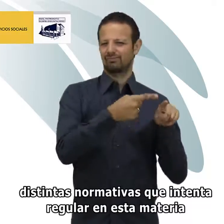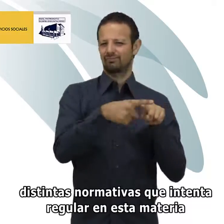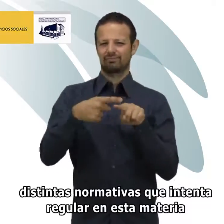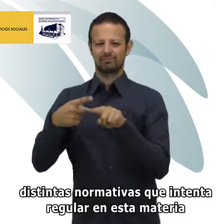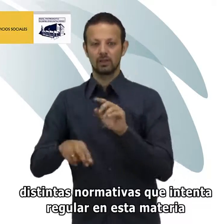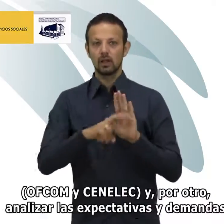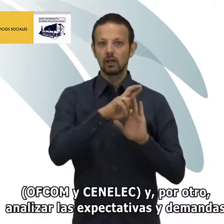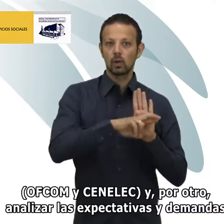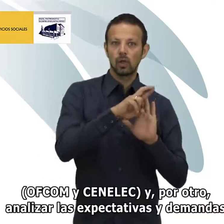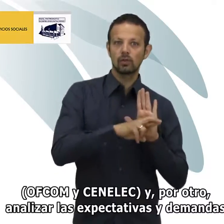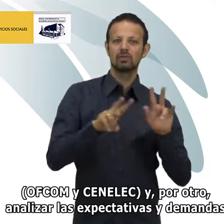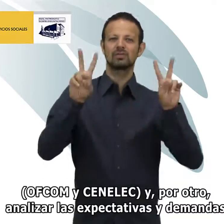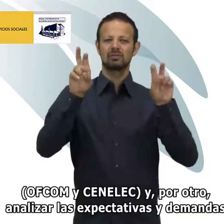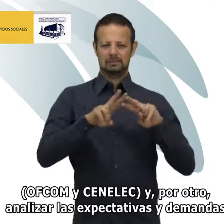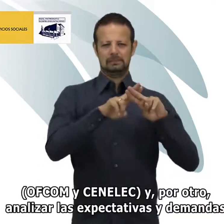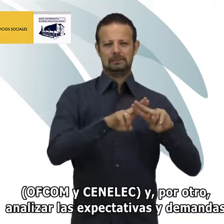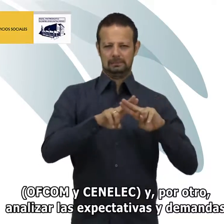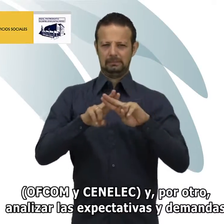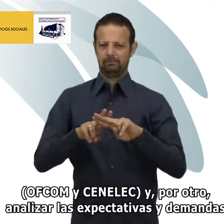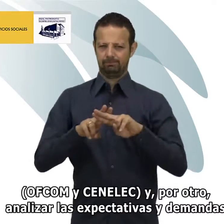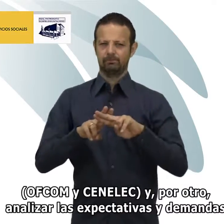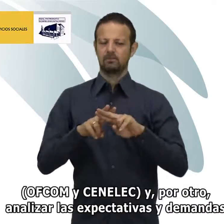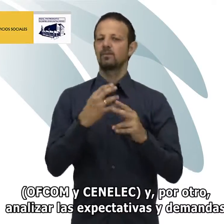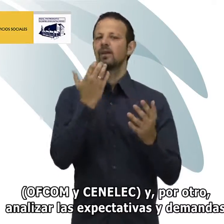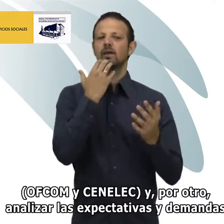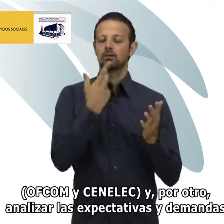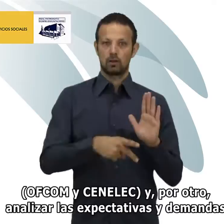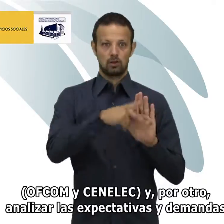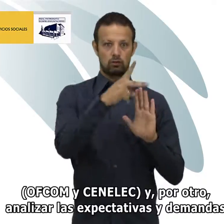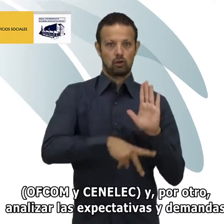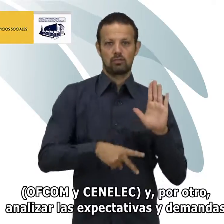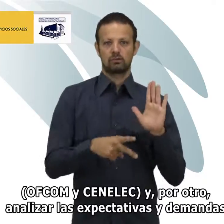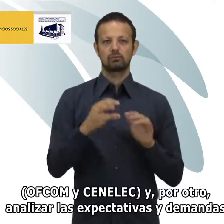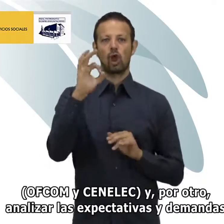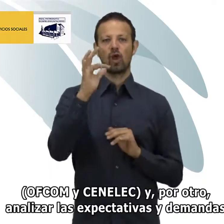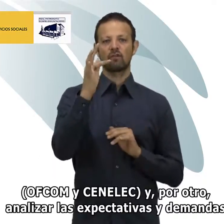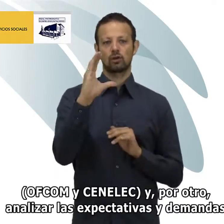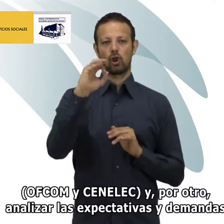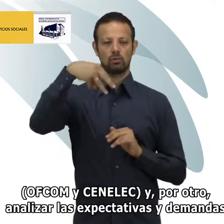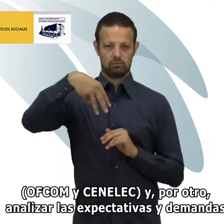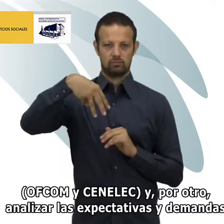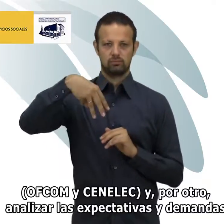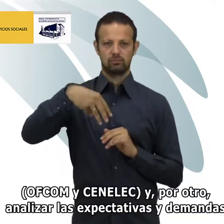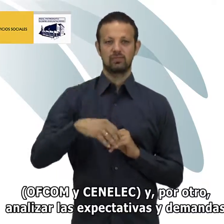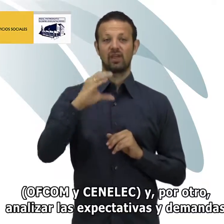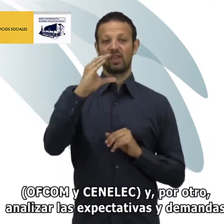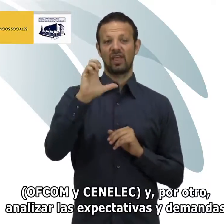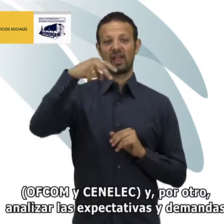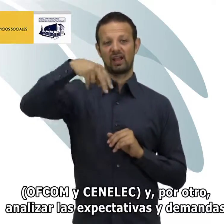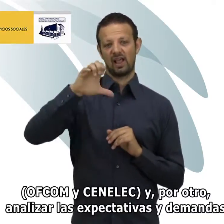en esta materia, OFCOM y CENELEC, y por otro, analizar las expectativas y demandas